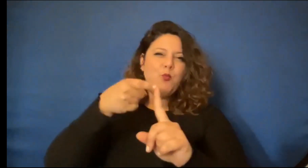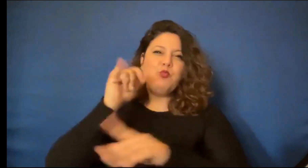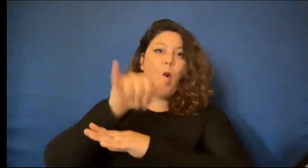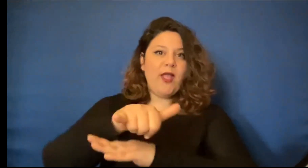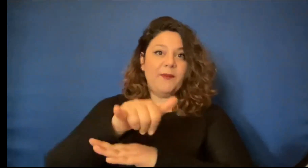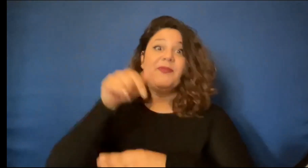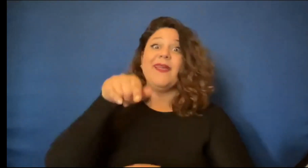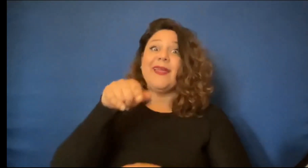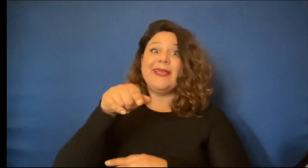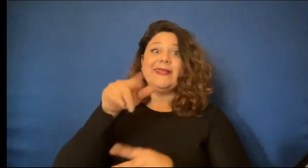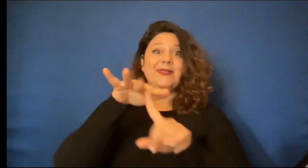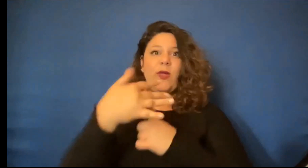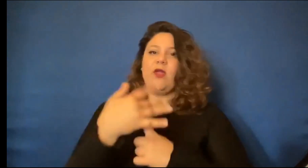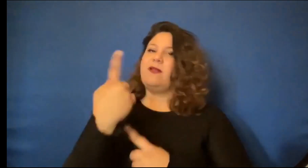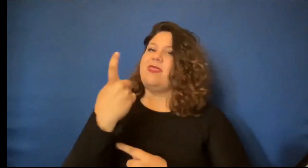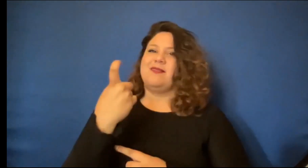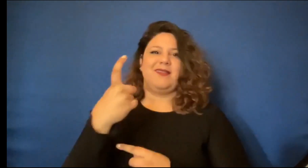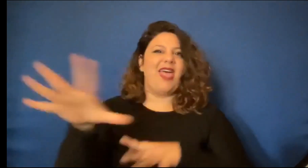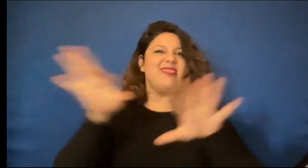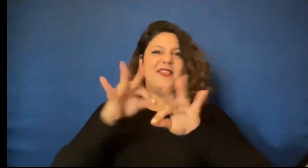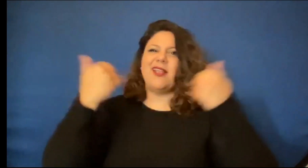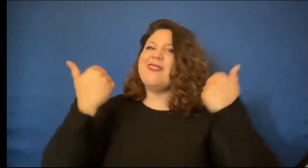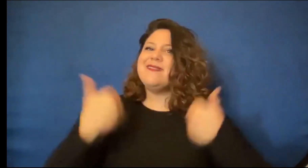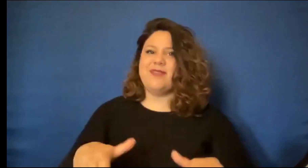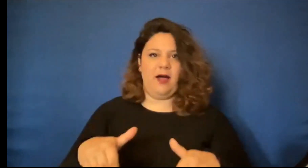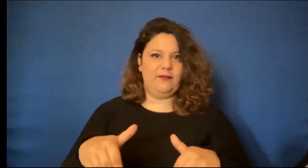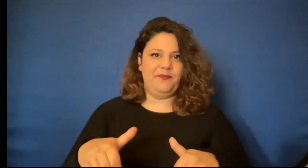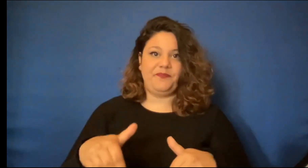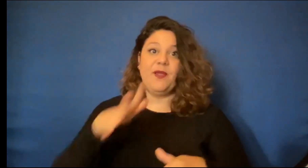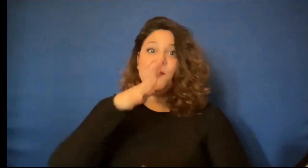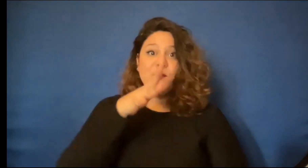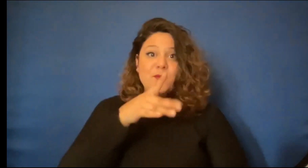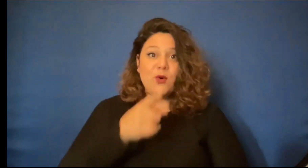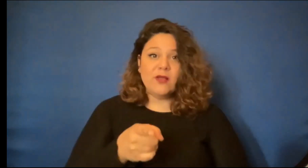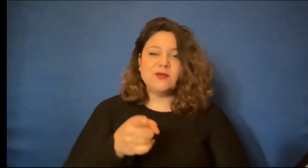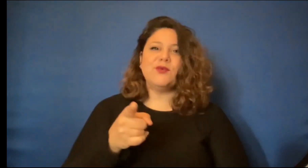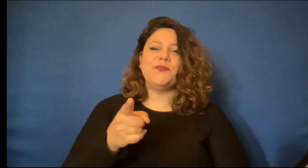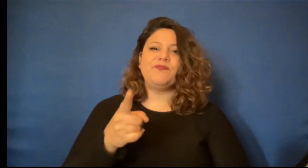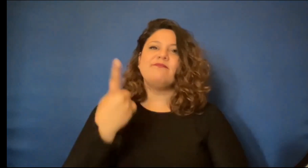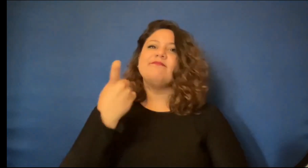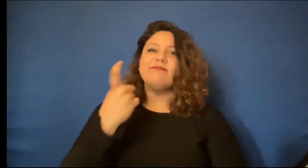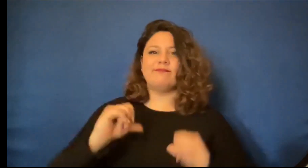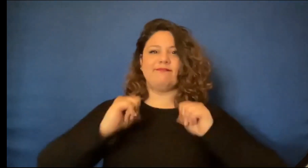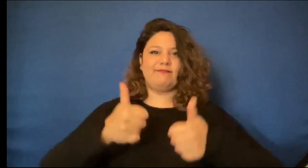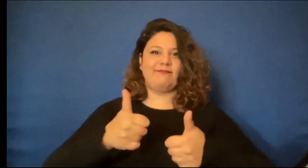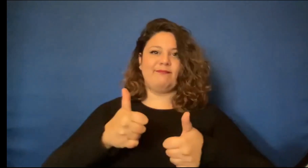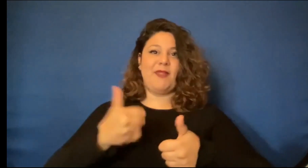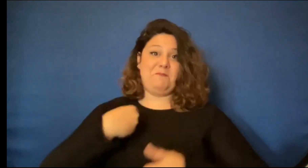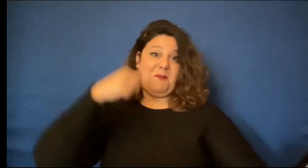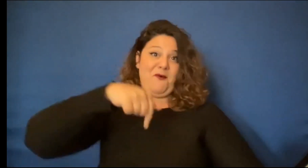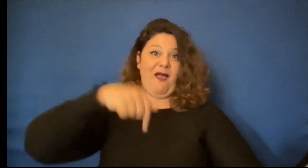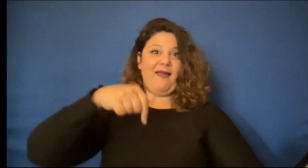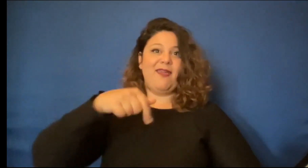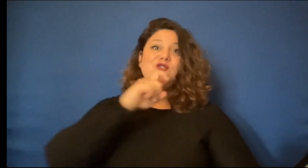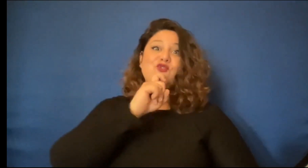de toma de decisiones drásticas e inminentes y para ello debemos empezar, como lo hacemos desde CED, por visibilizar, por